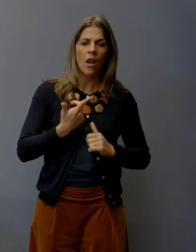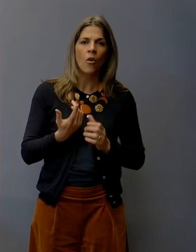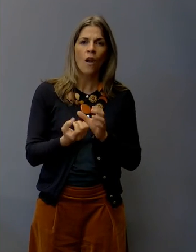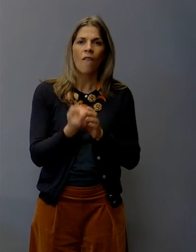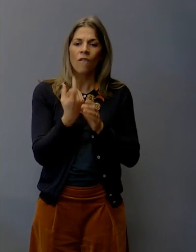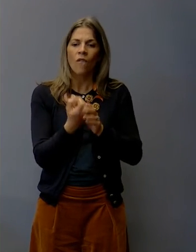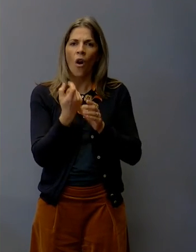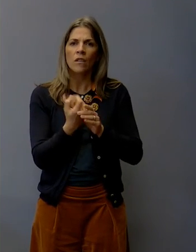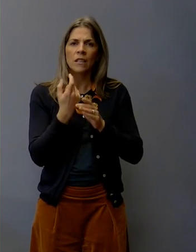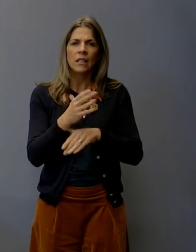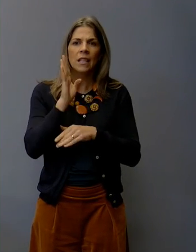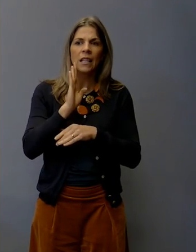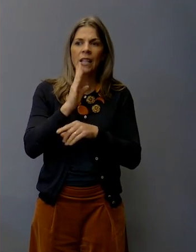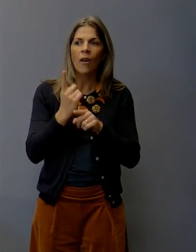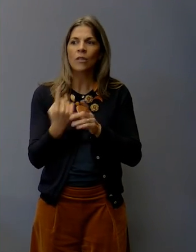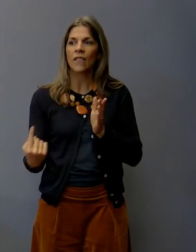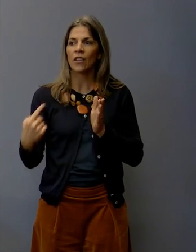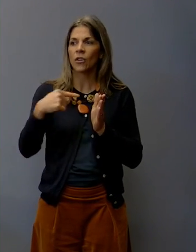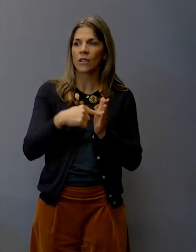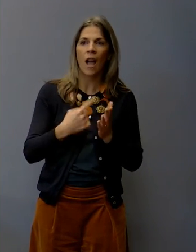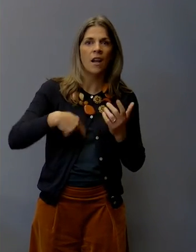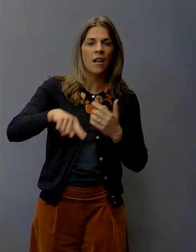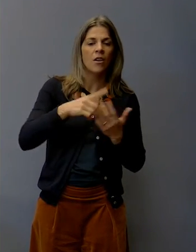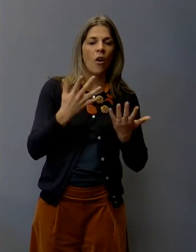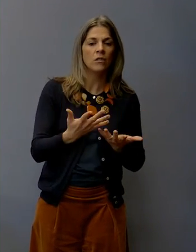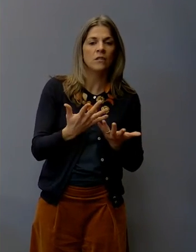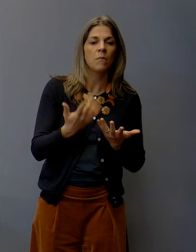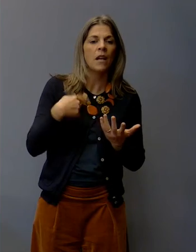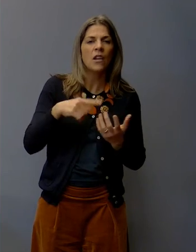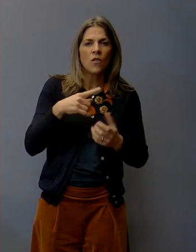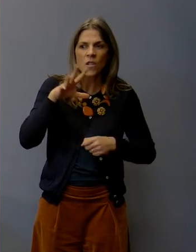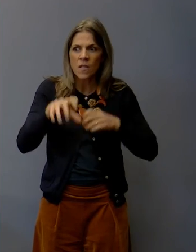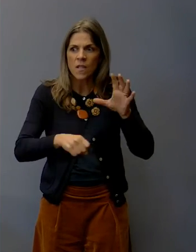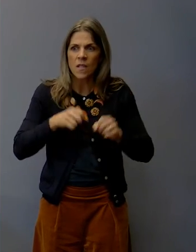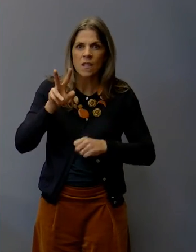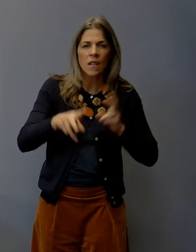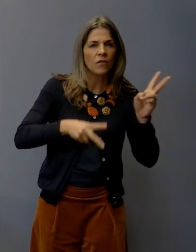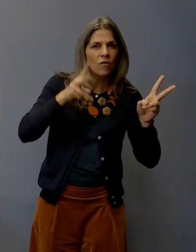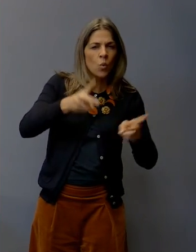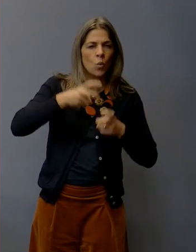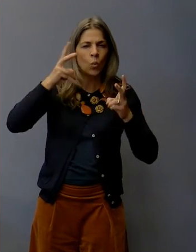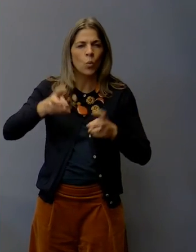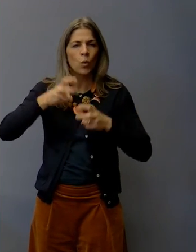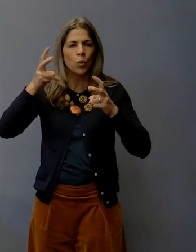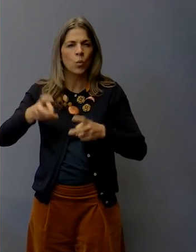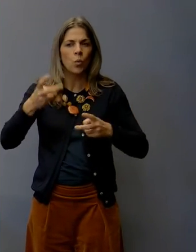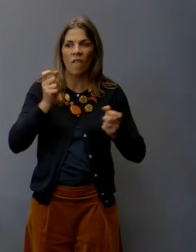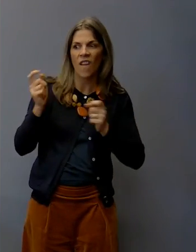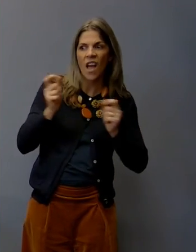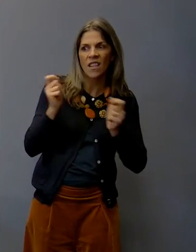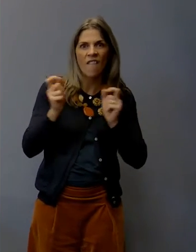potrebbero tornare nostre se no qua ce le mangiamo per mantenere il profitto di alcune società per azioni